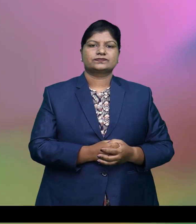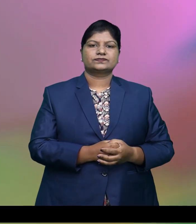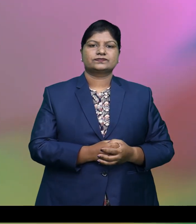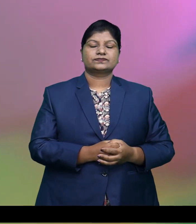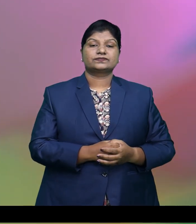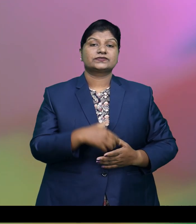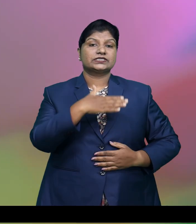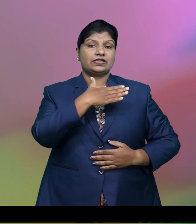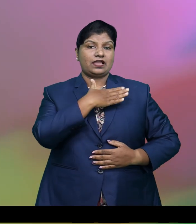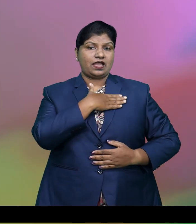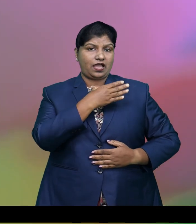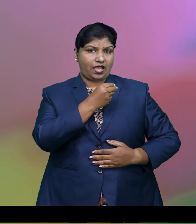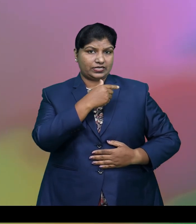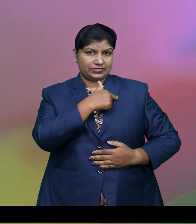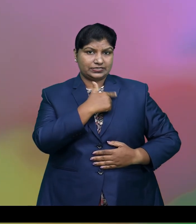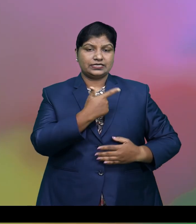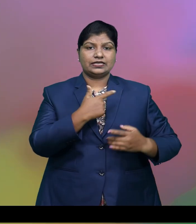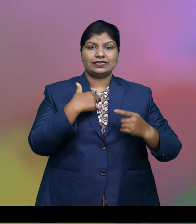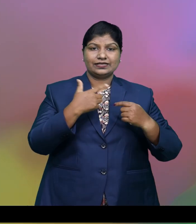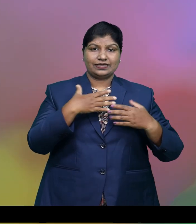పల్మనరీ సర్క్యులేషన్,